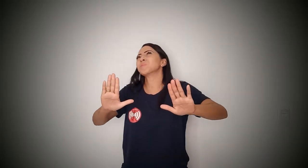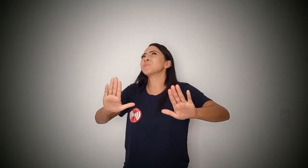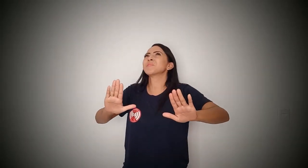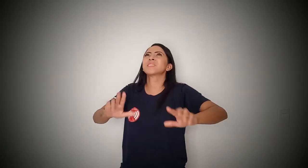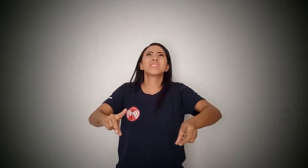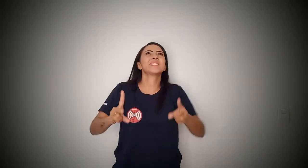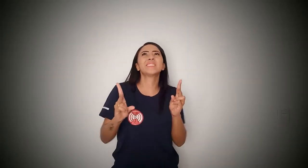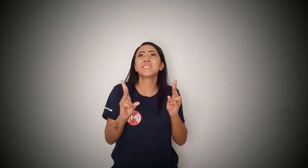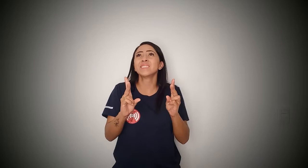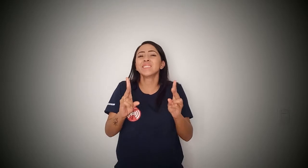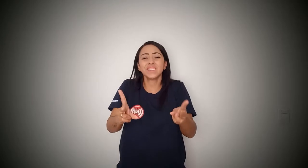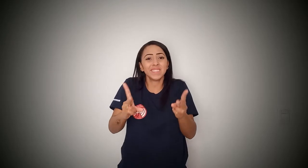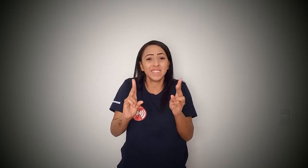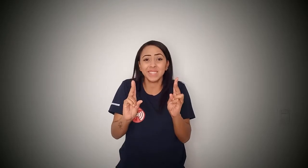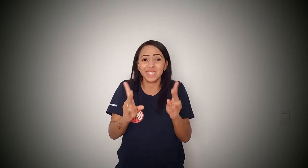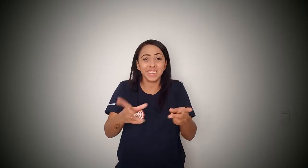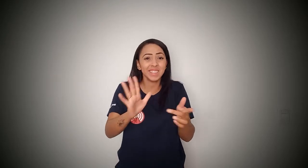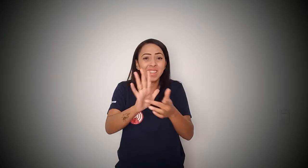é, pra sempre